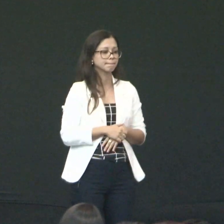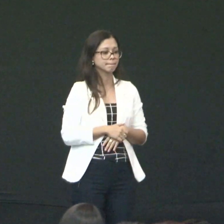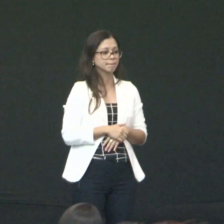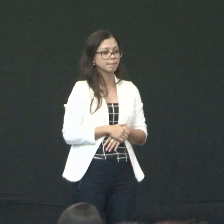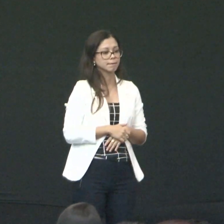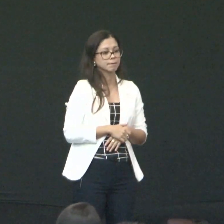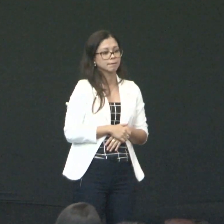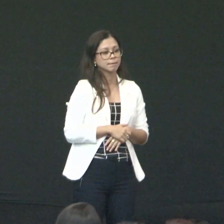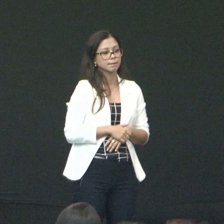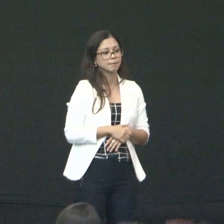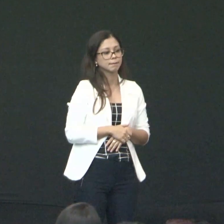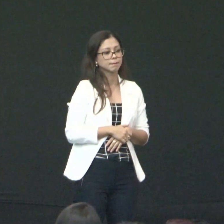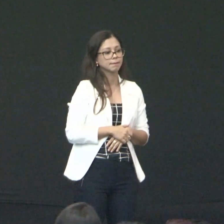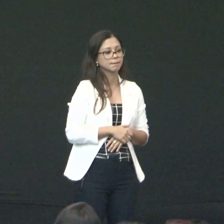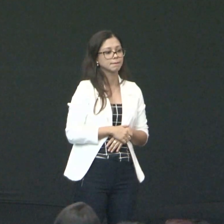Pode passar.